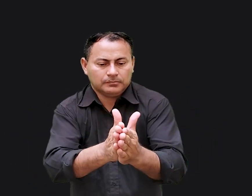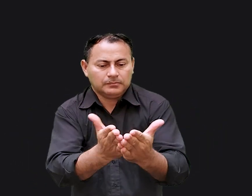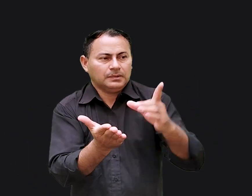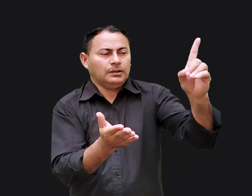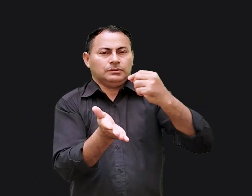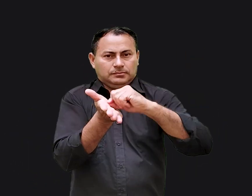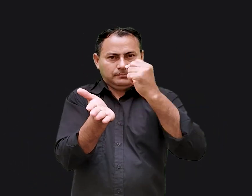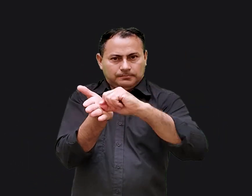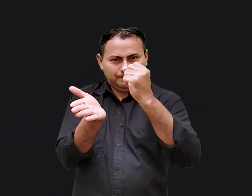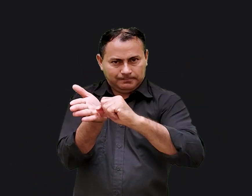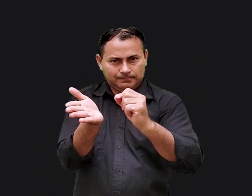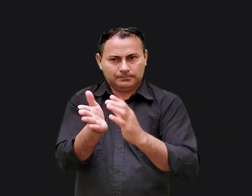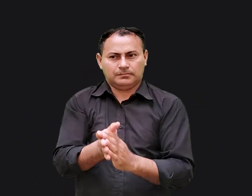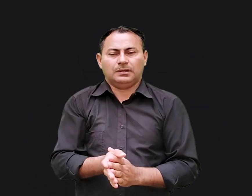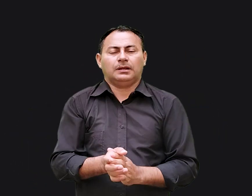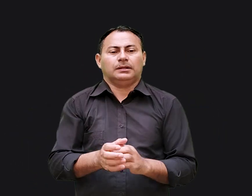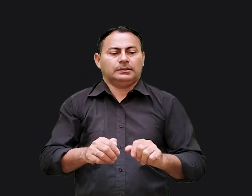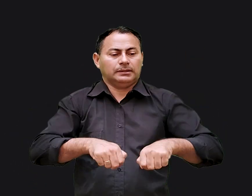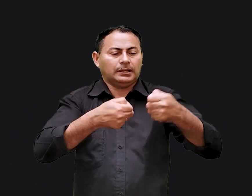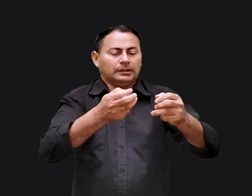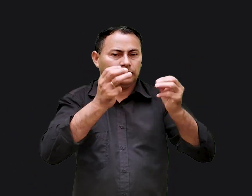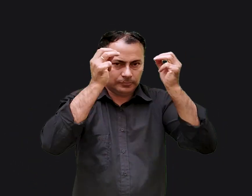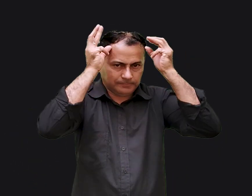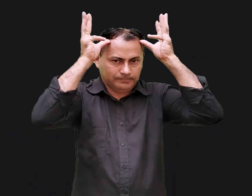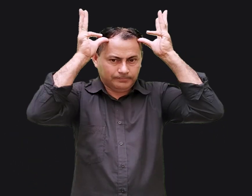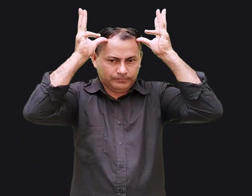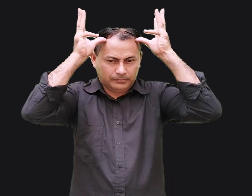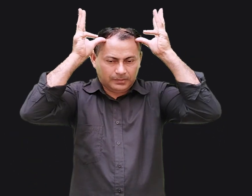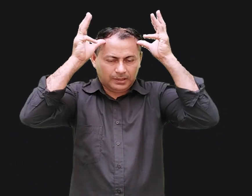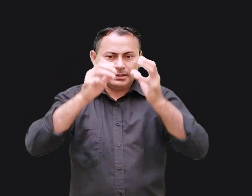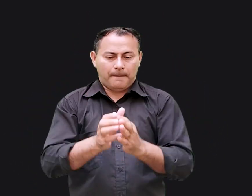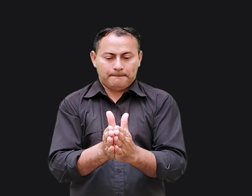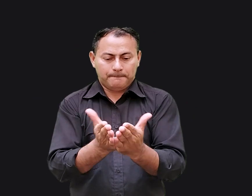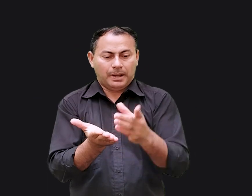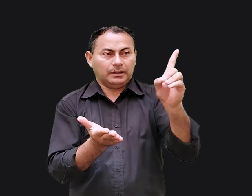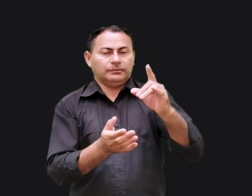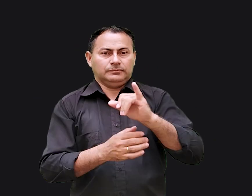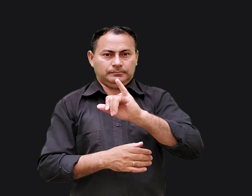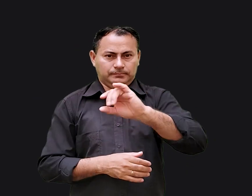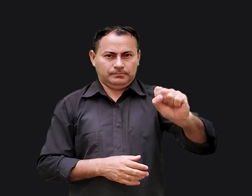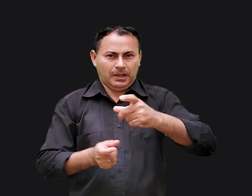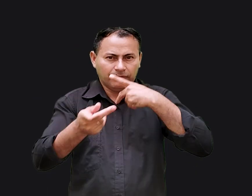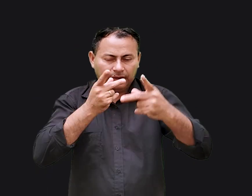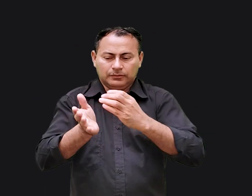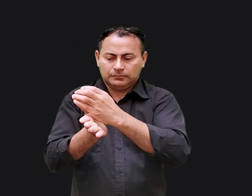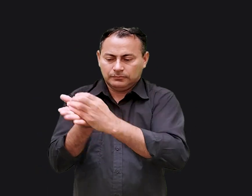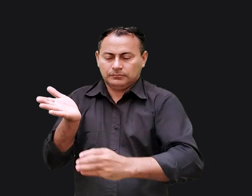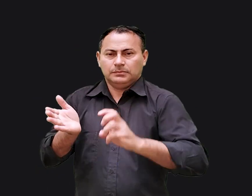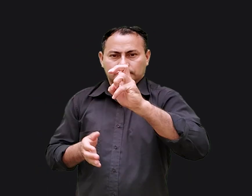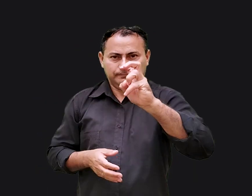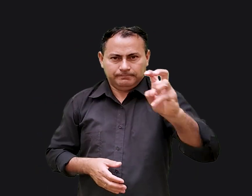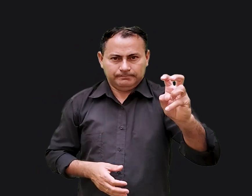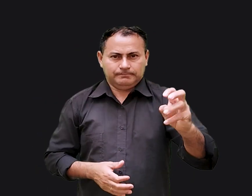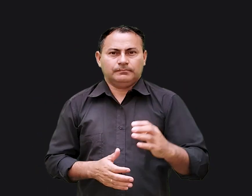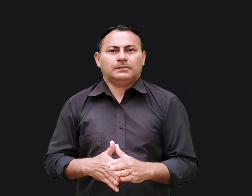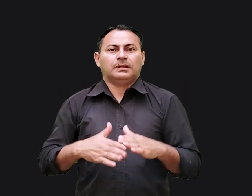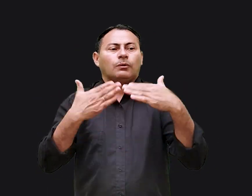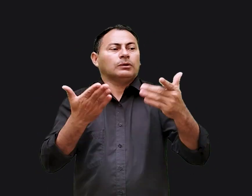Deus escrita, dada a Moisés. É sobre essa palavra que Isaías está falando no capítulo 55, quando em